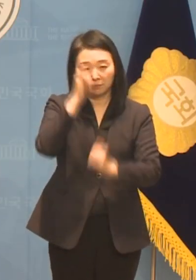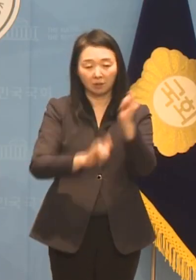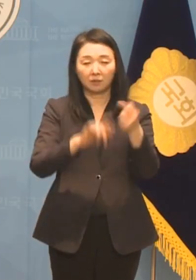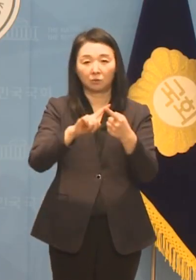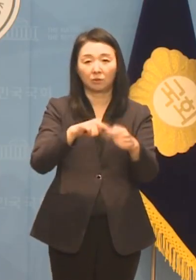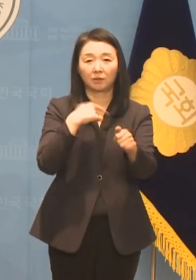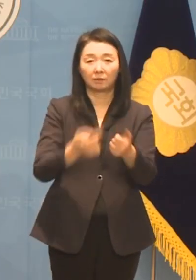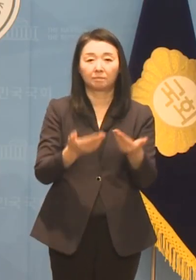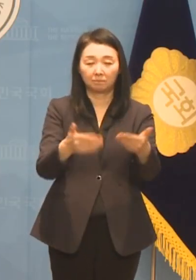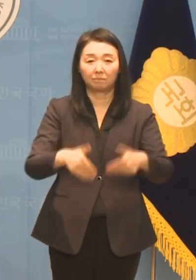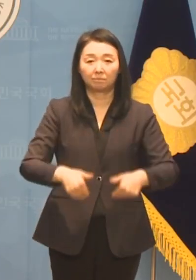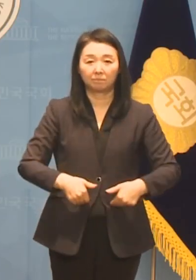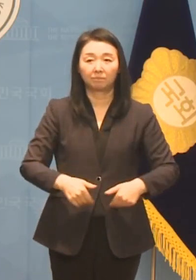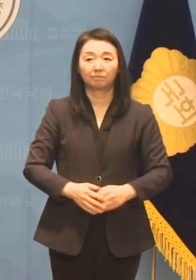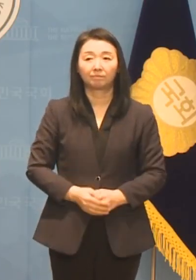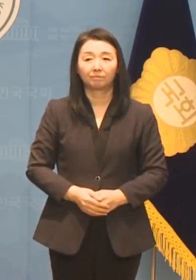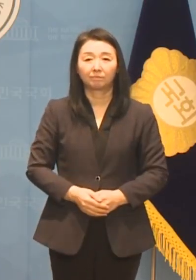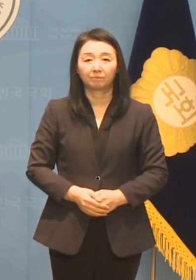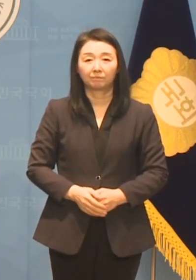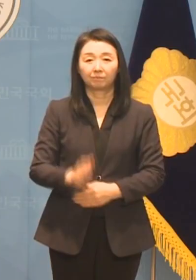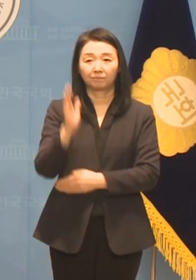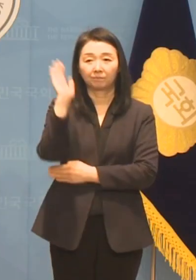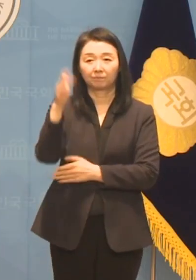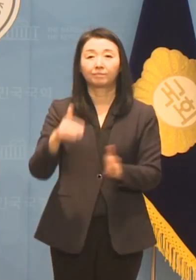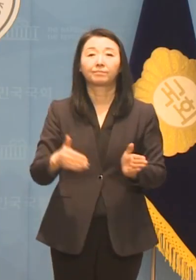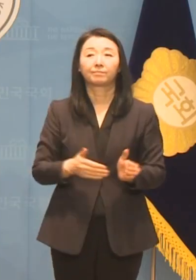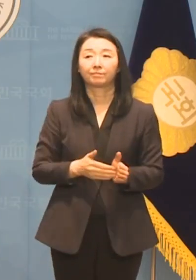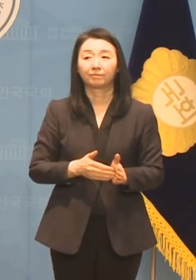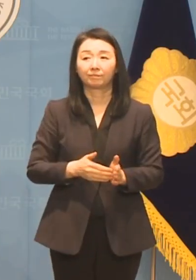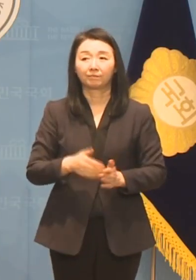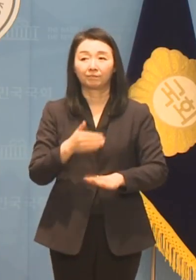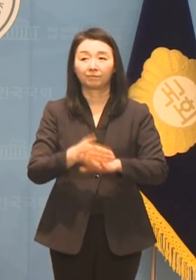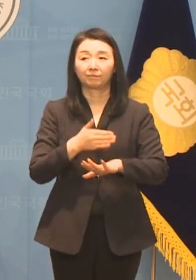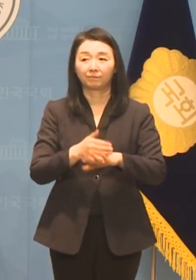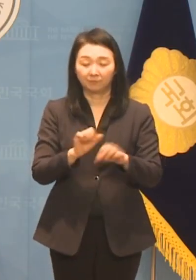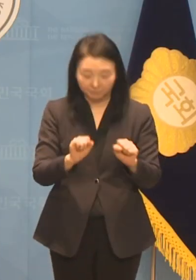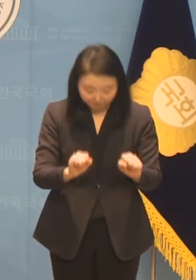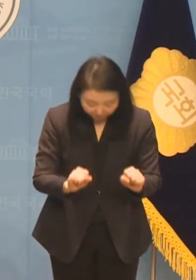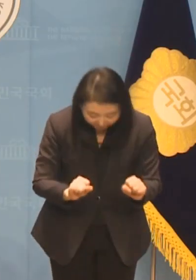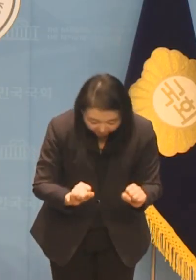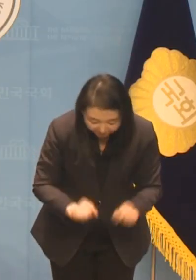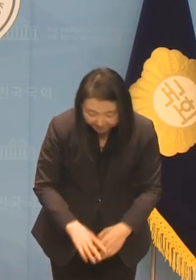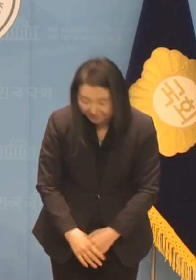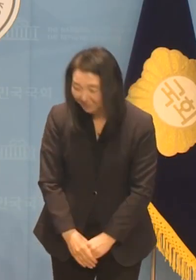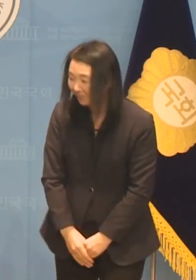역사 교육이 이루어져야겠습니다. 이상 브리핑 마치겠습니다. 고맙습니다.